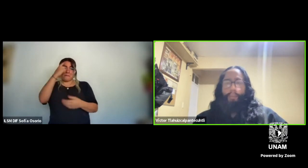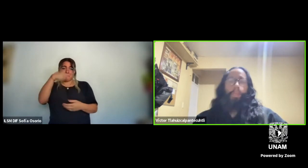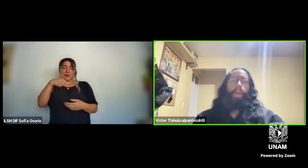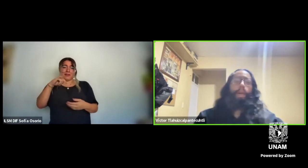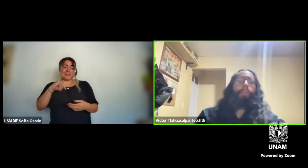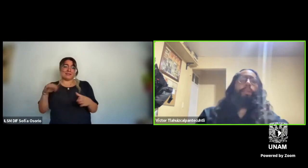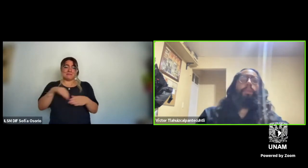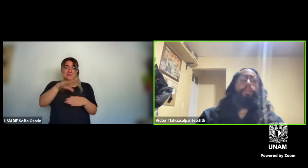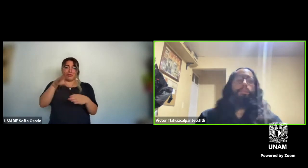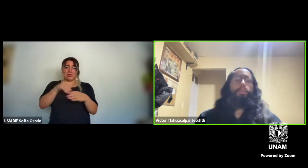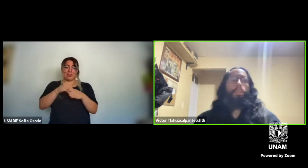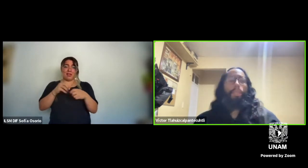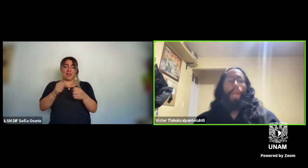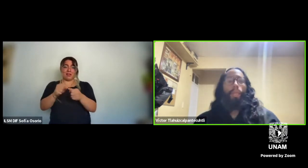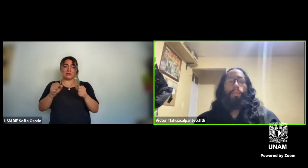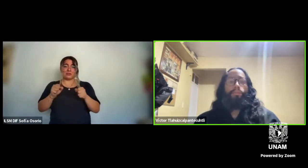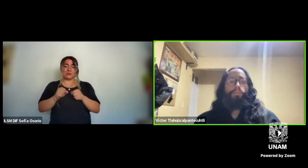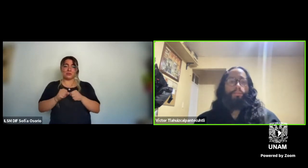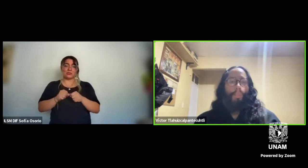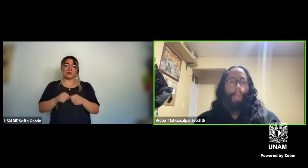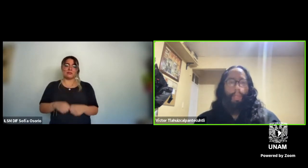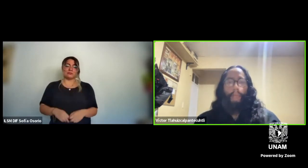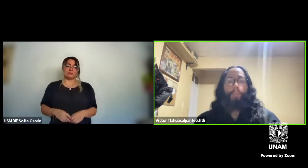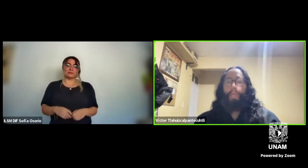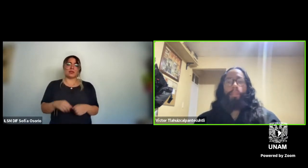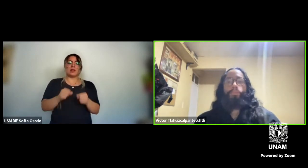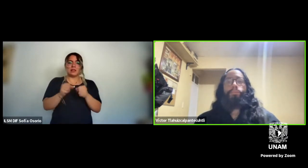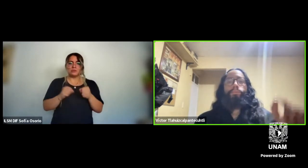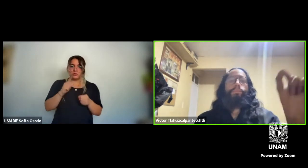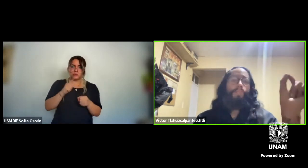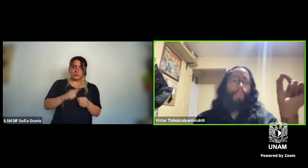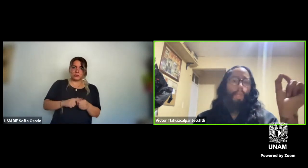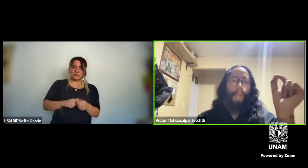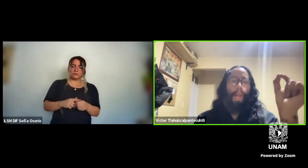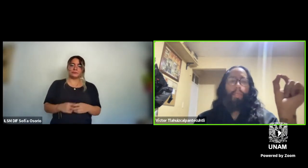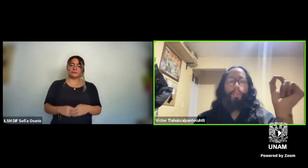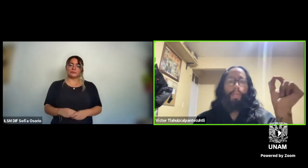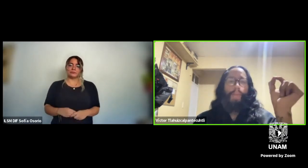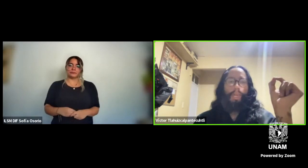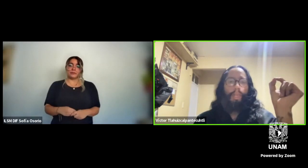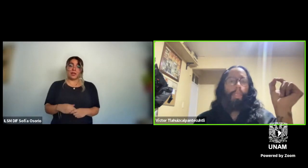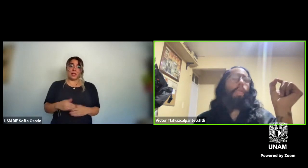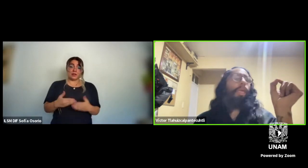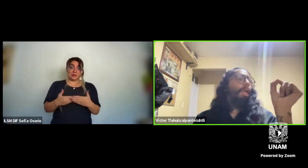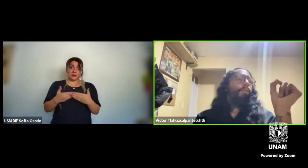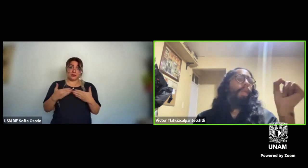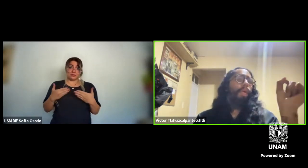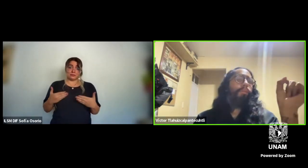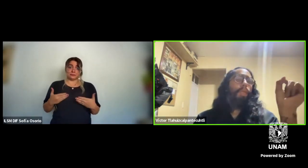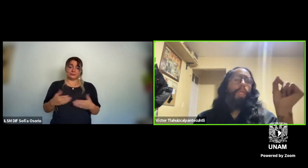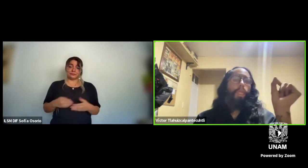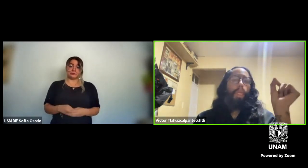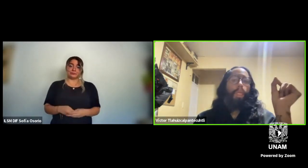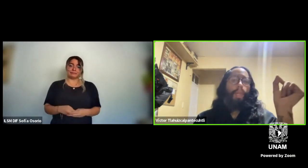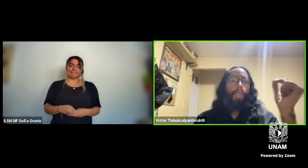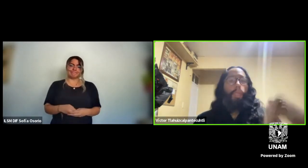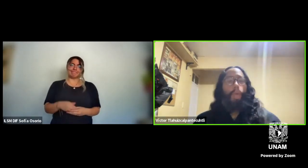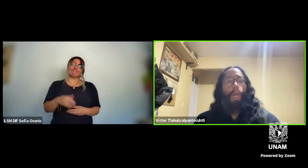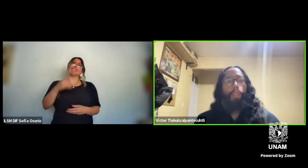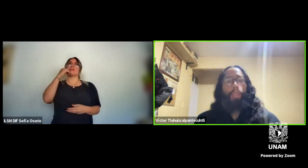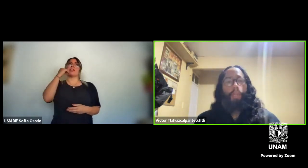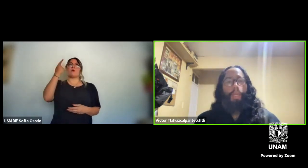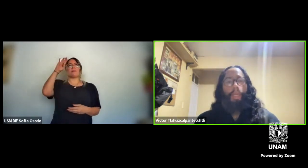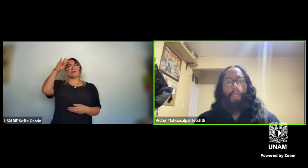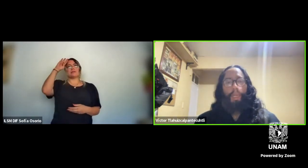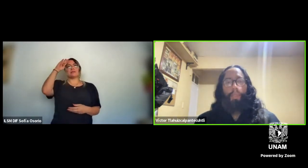Ahora les invito a que hagamos un salto. Bueno, algo se me está pasando. Por ejemplo, en el siglo XX,